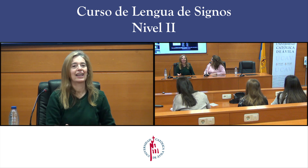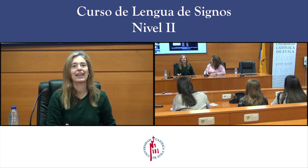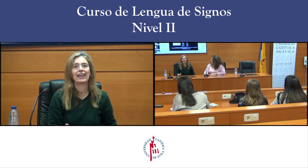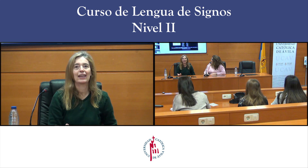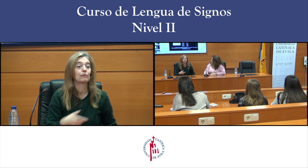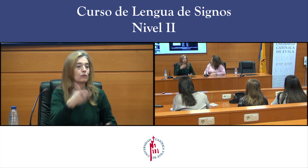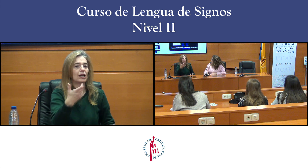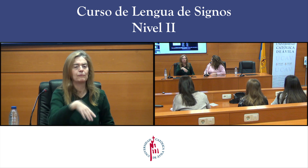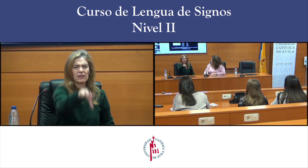conduzco